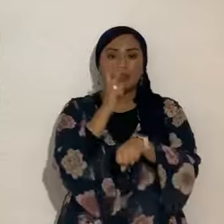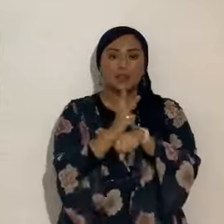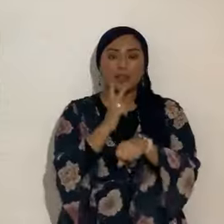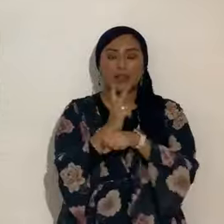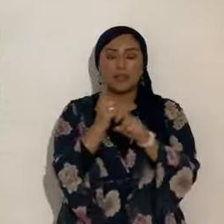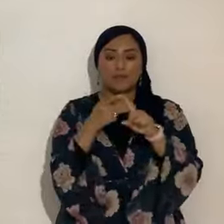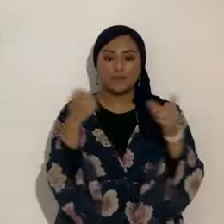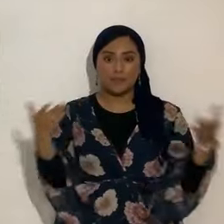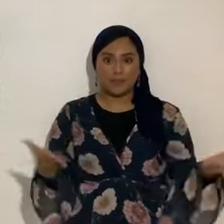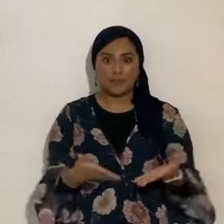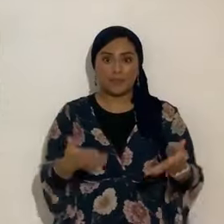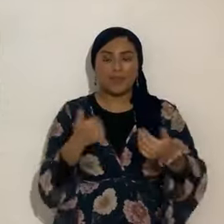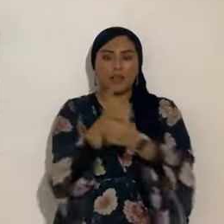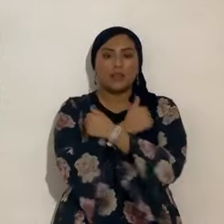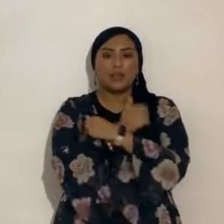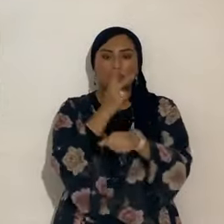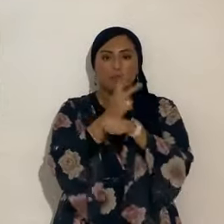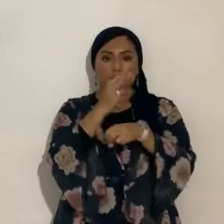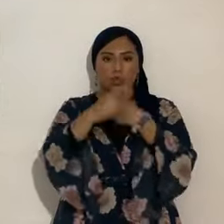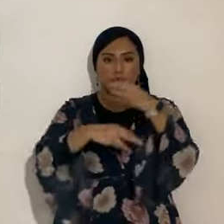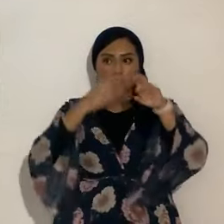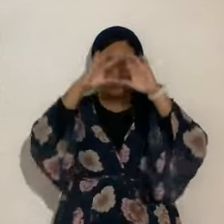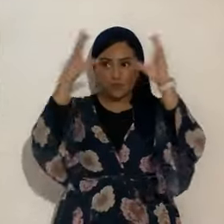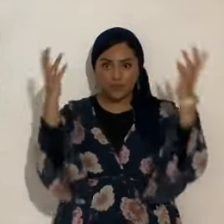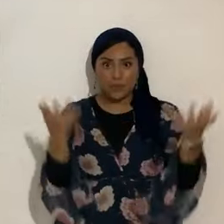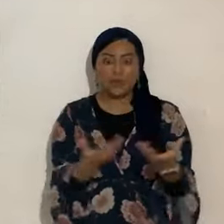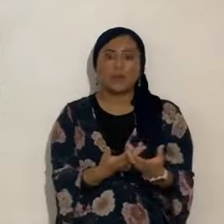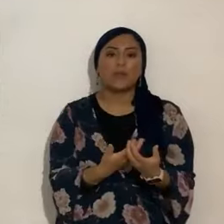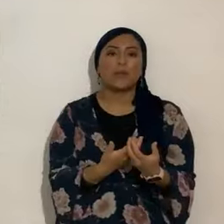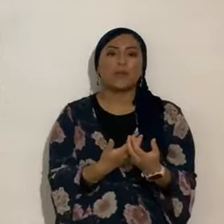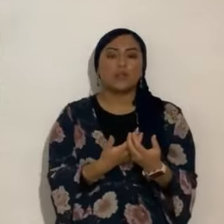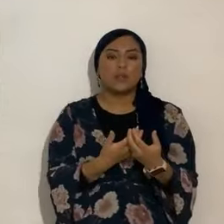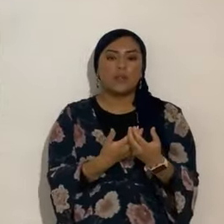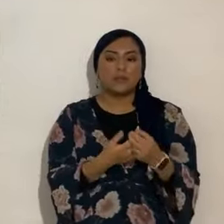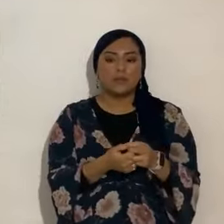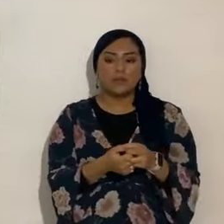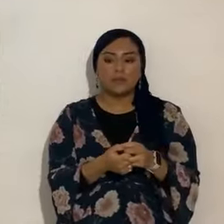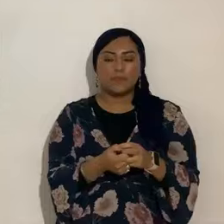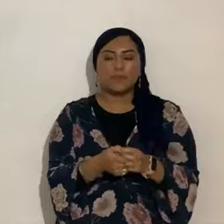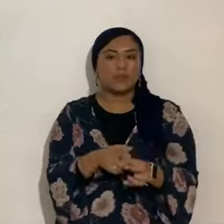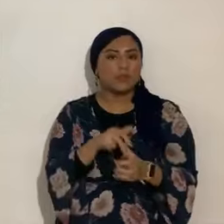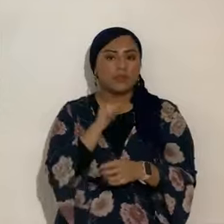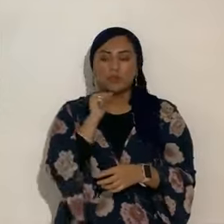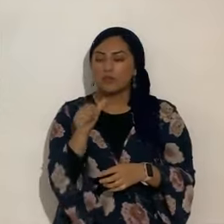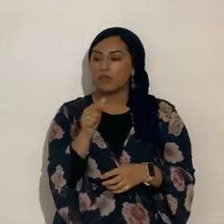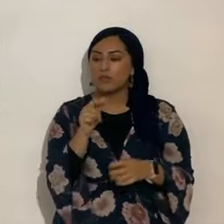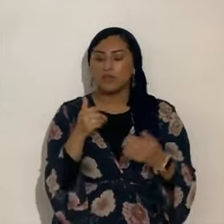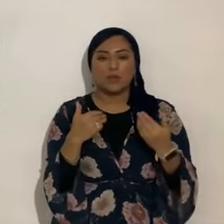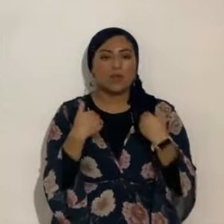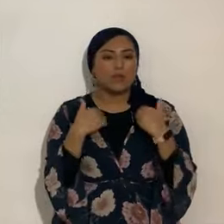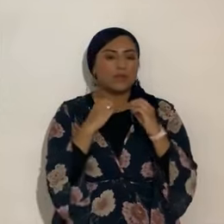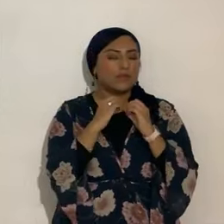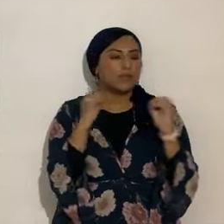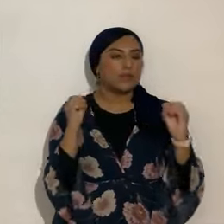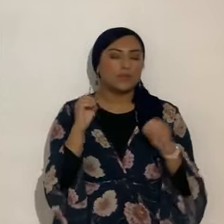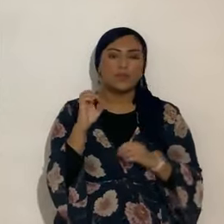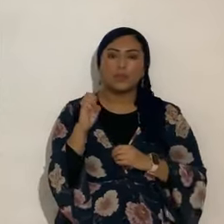Amada Keilah local y la Amada Keilah mundial, que es una sola, no tiene que tener nada de ego,